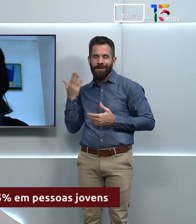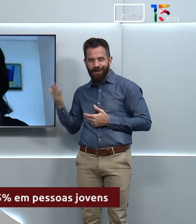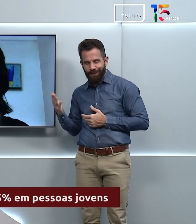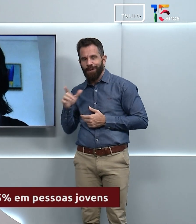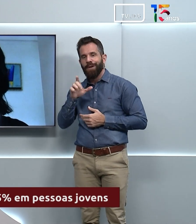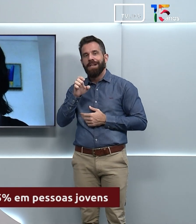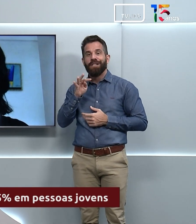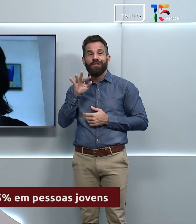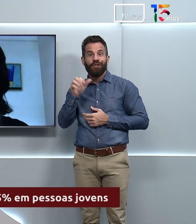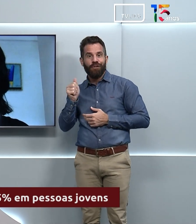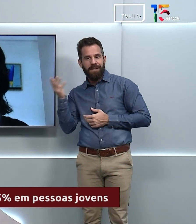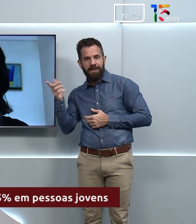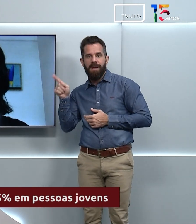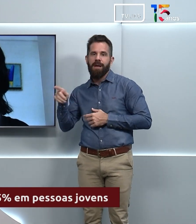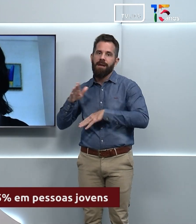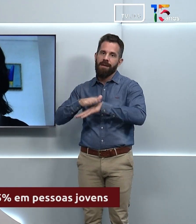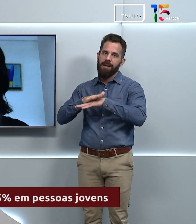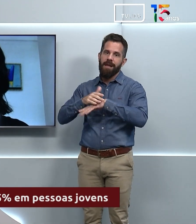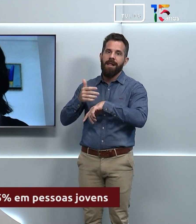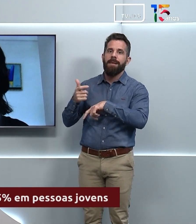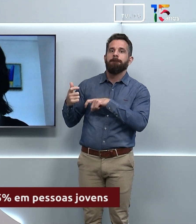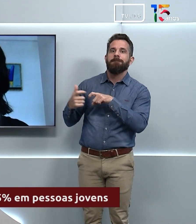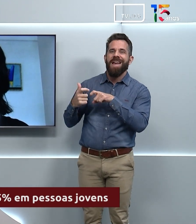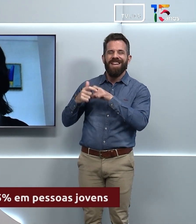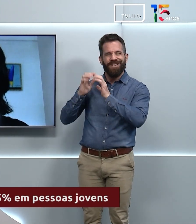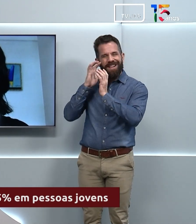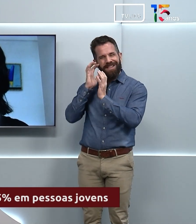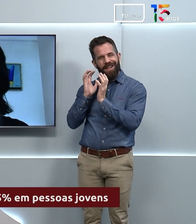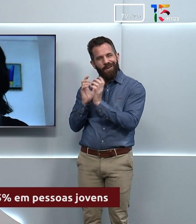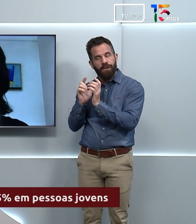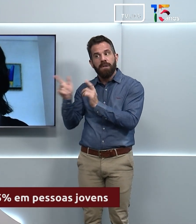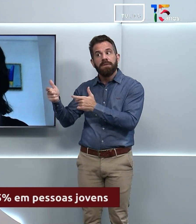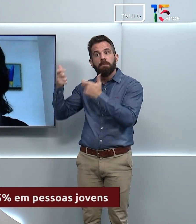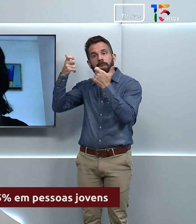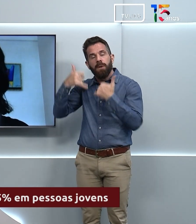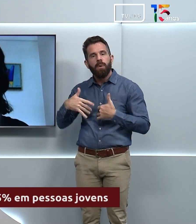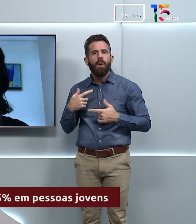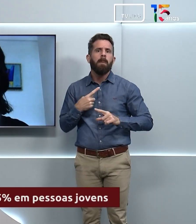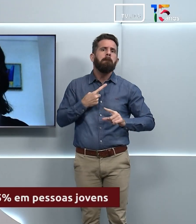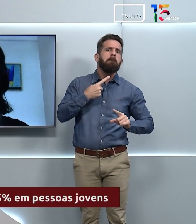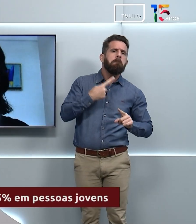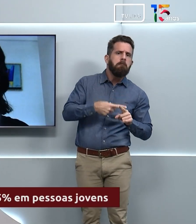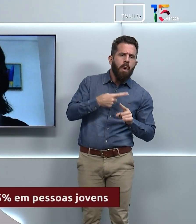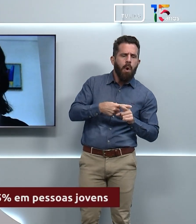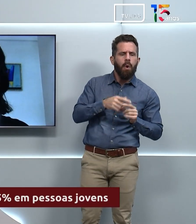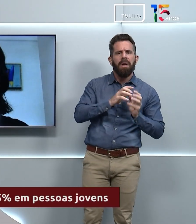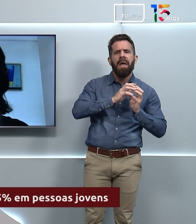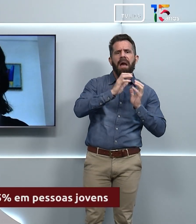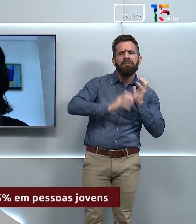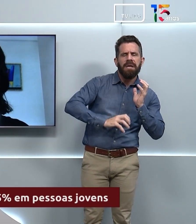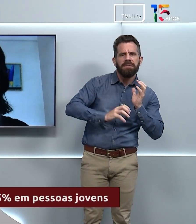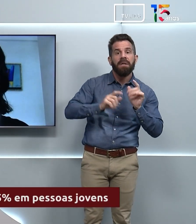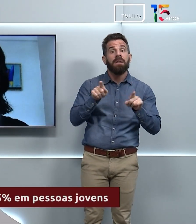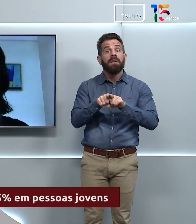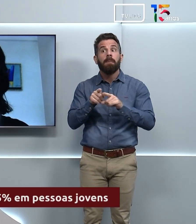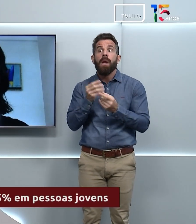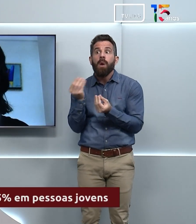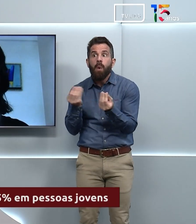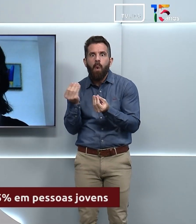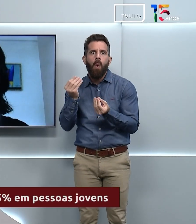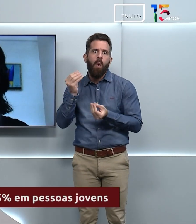é neurologista, e explicou um pouquinho para a gente a respeito das causas, né, e das melhores formas de lidar em caso